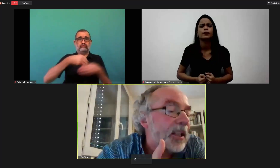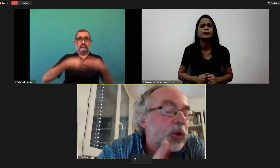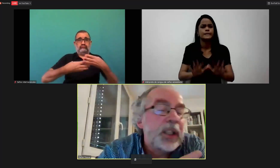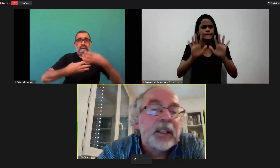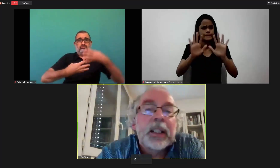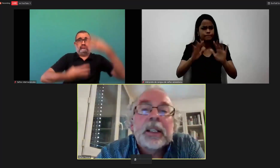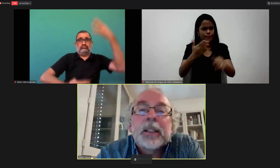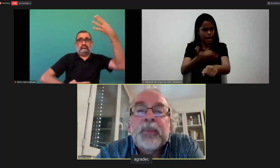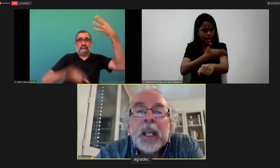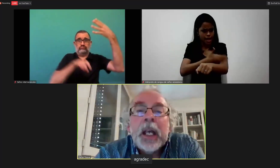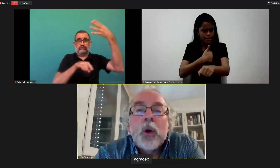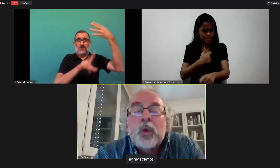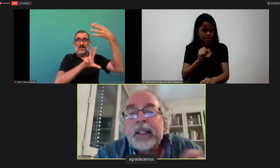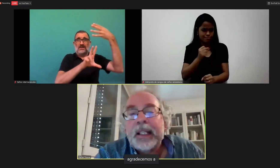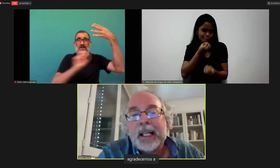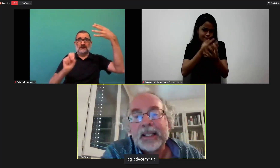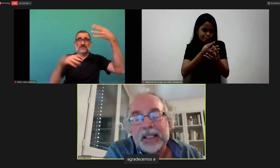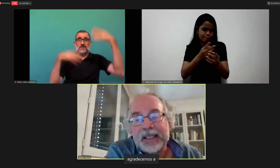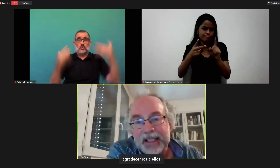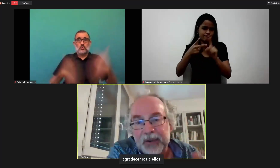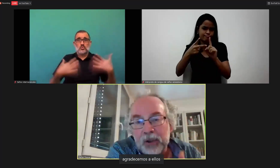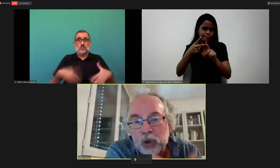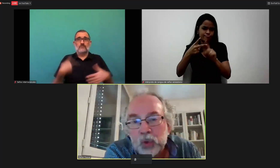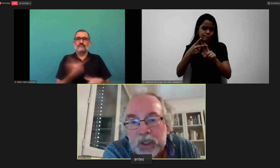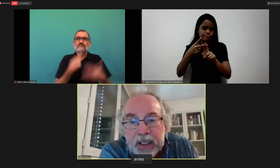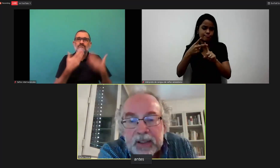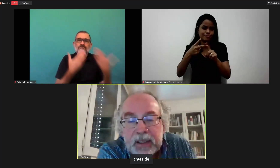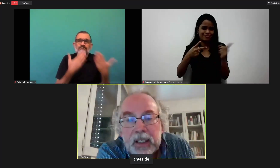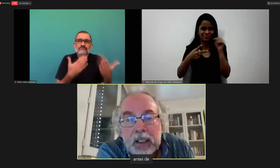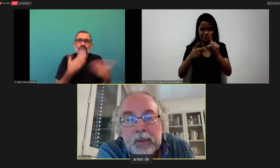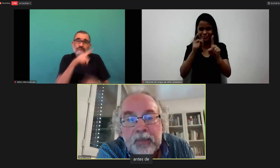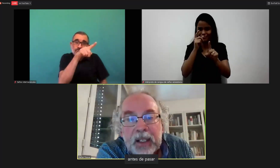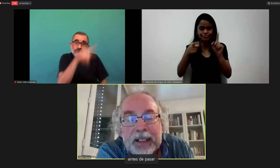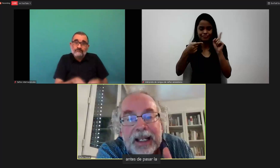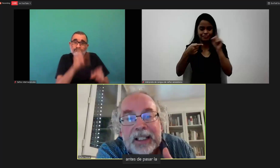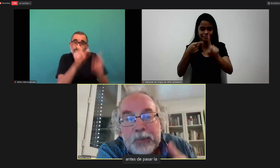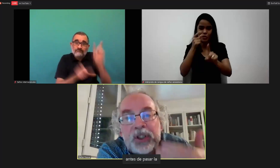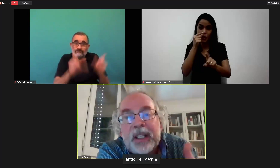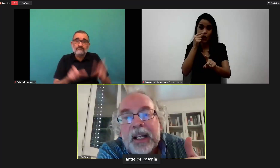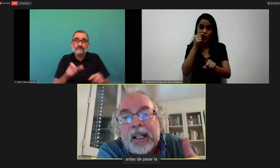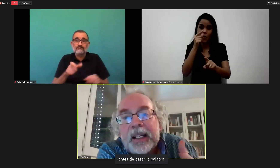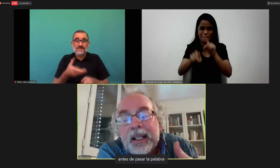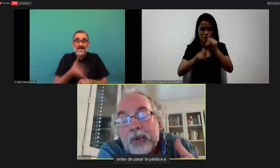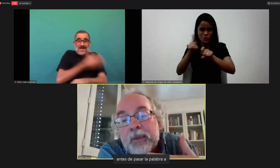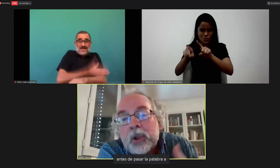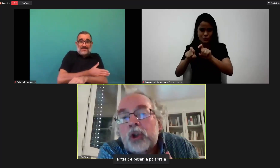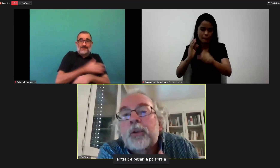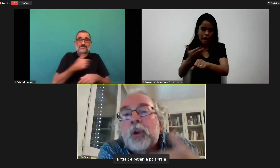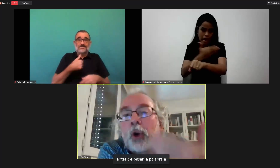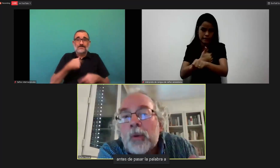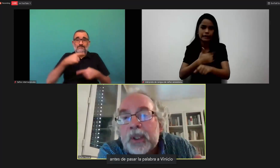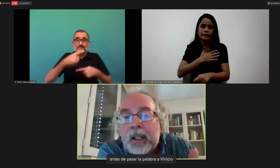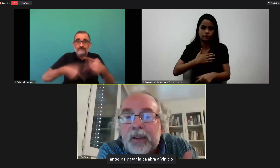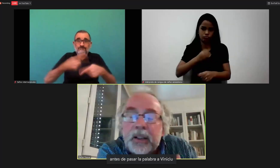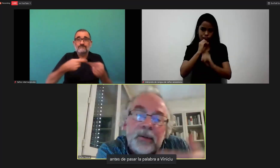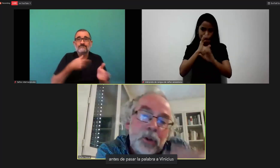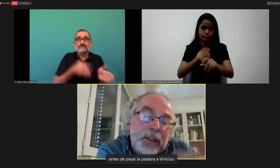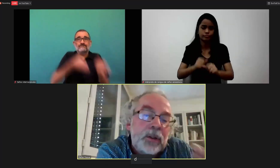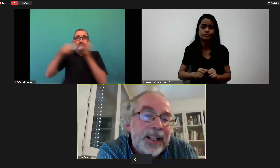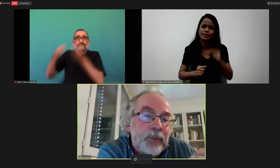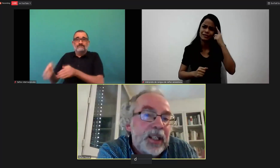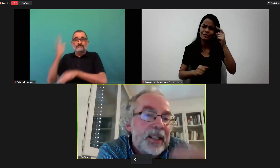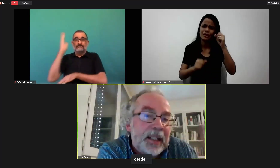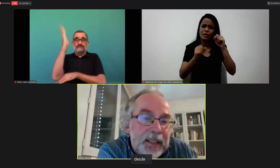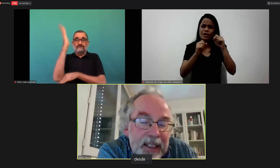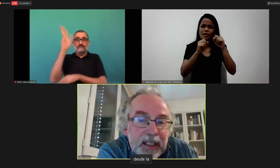quería comentar lo siguiente. Desde Naciones Unidas, la respuesta que hemos llamado socioeconómica, es decir,